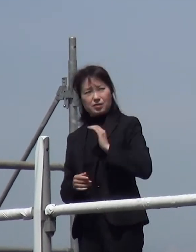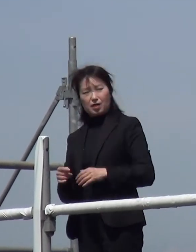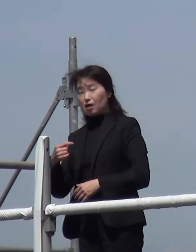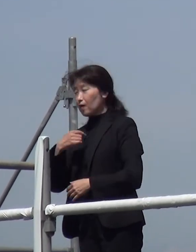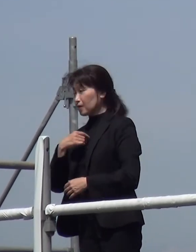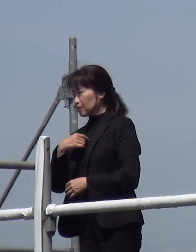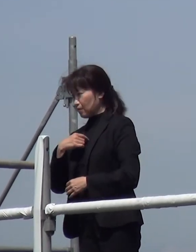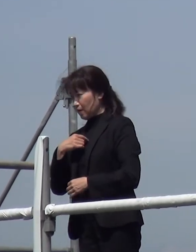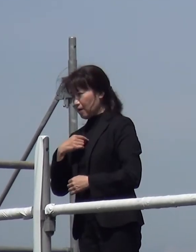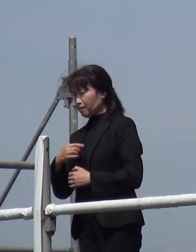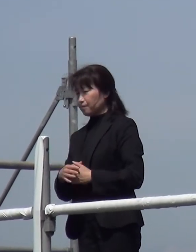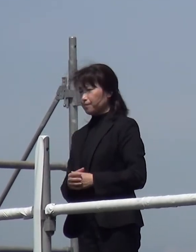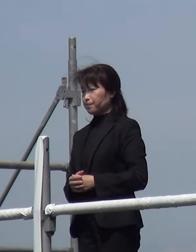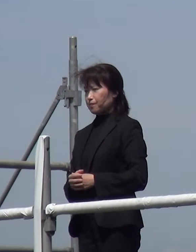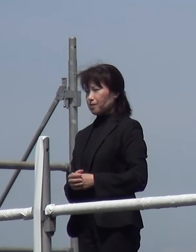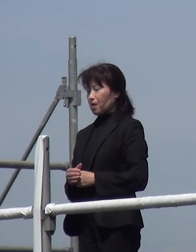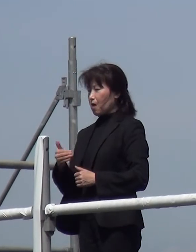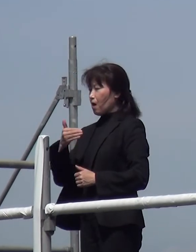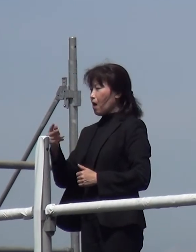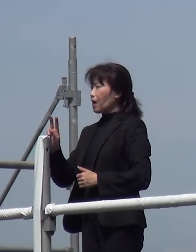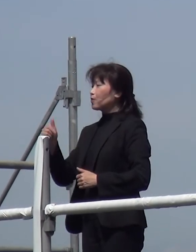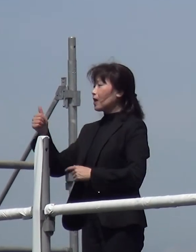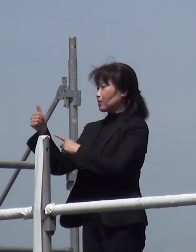はグラスが